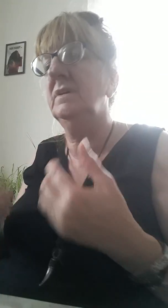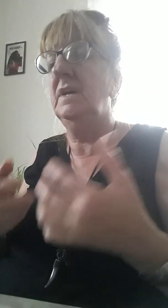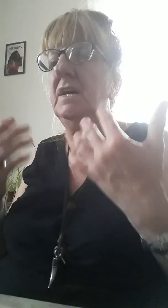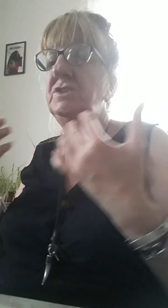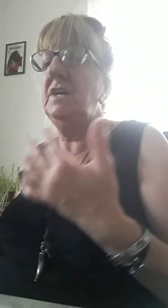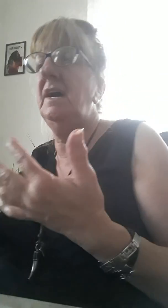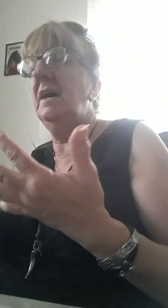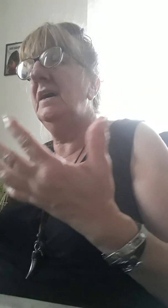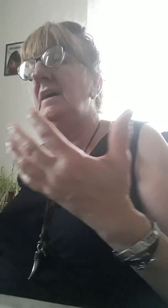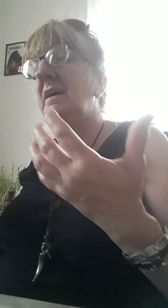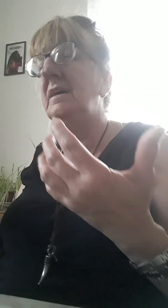J'aime